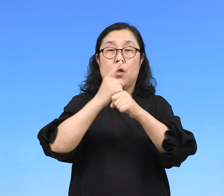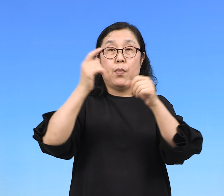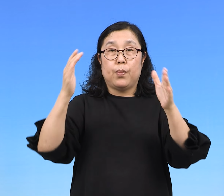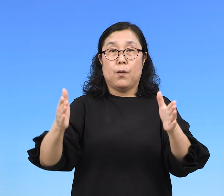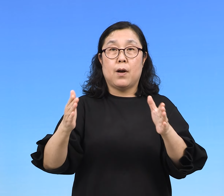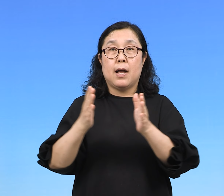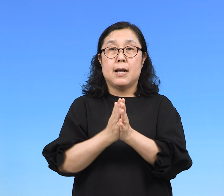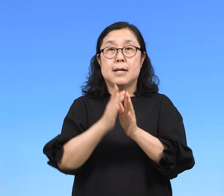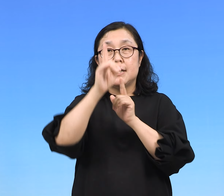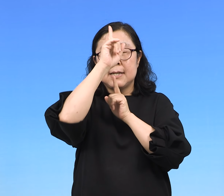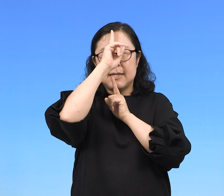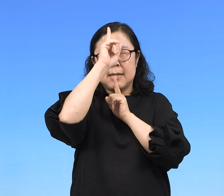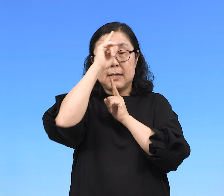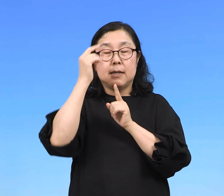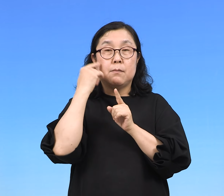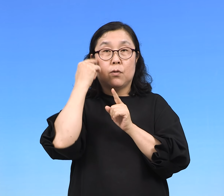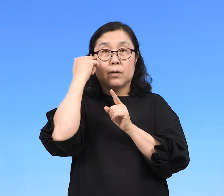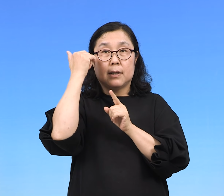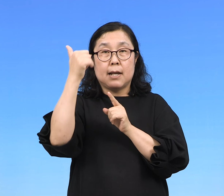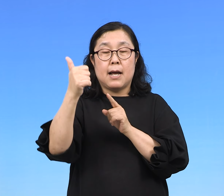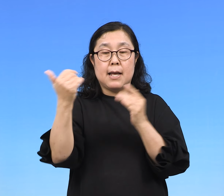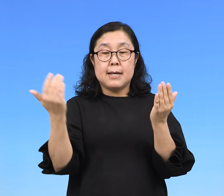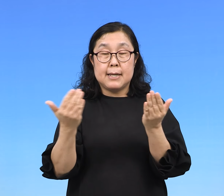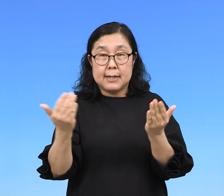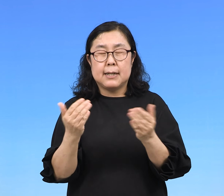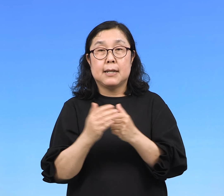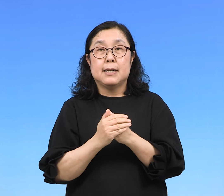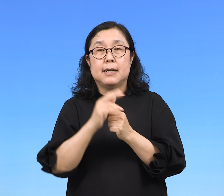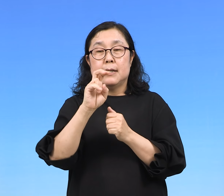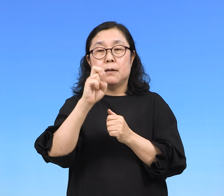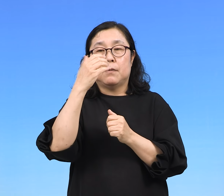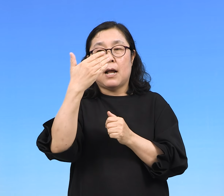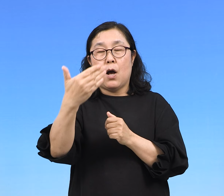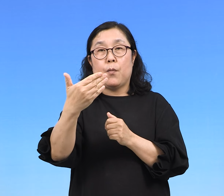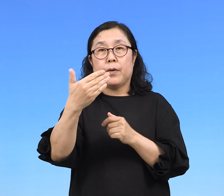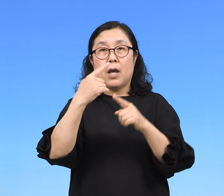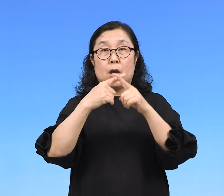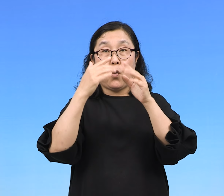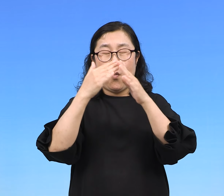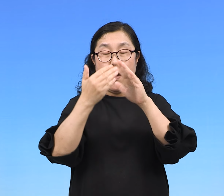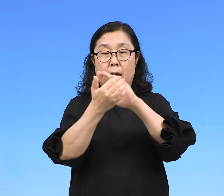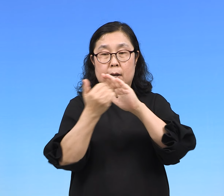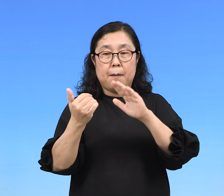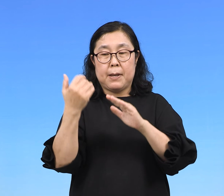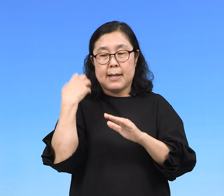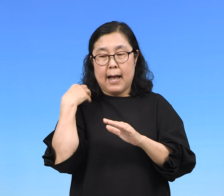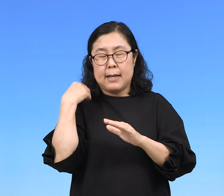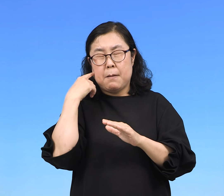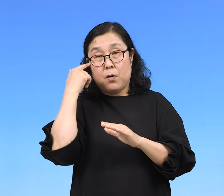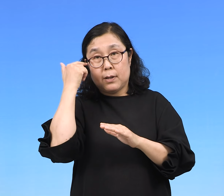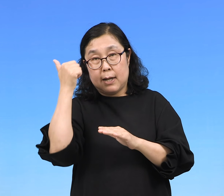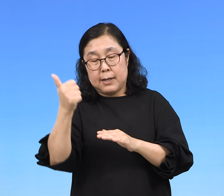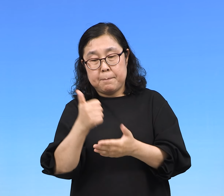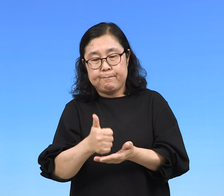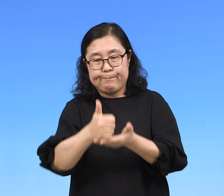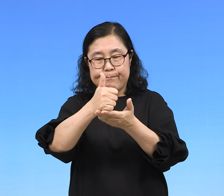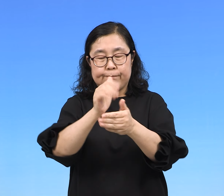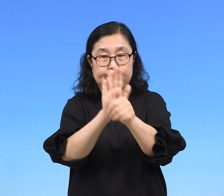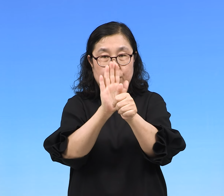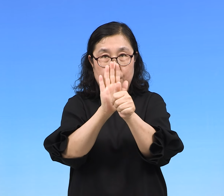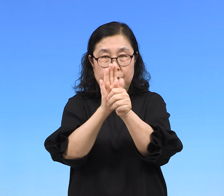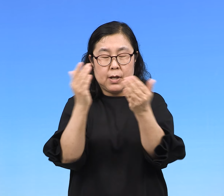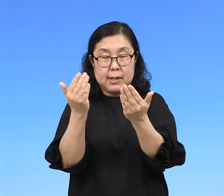해 내내 이찬수 목사의 사역은요, 이 수문아우 교회와 수문아우 예비 단임 목사님들을 섬기고 돕는